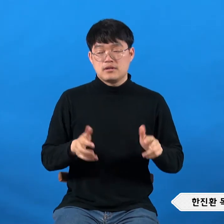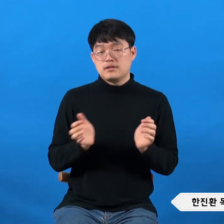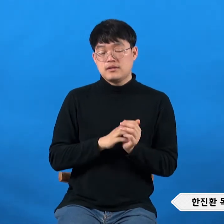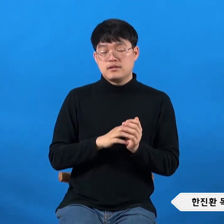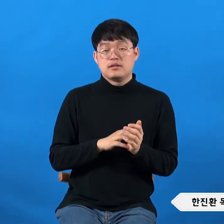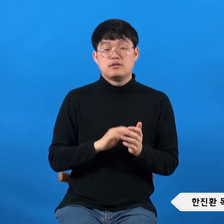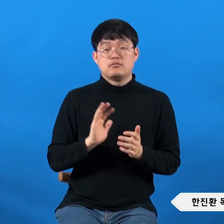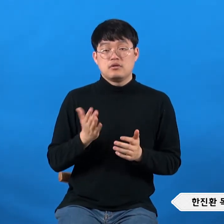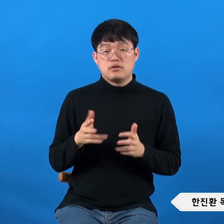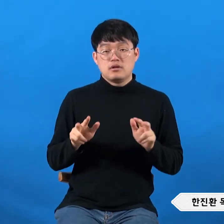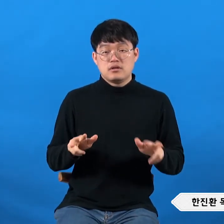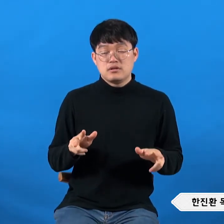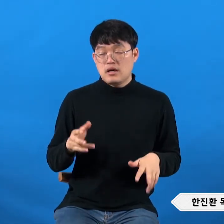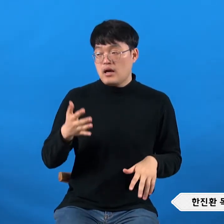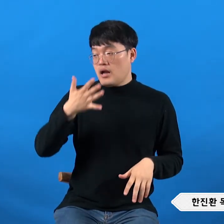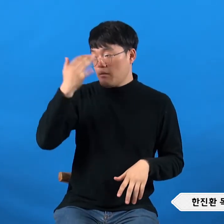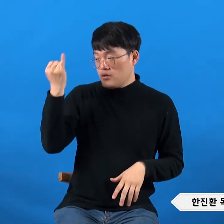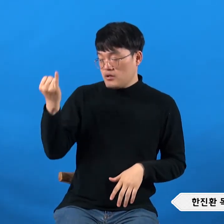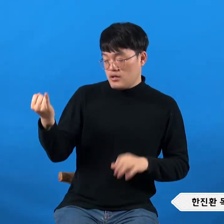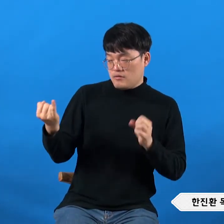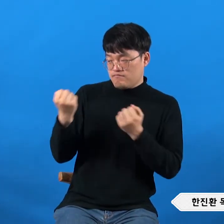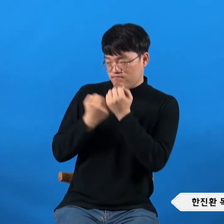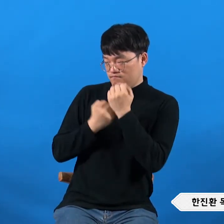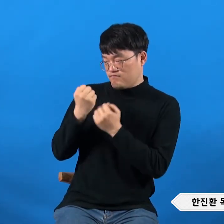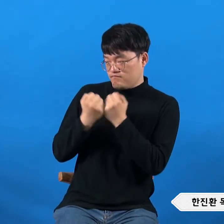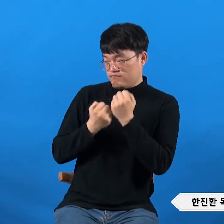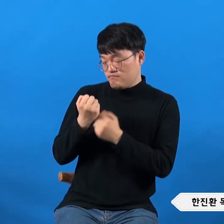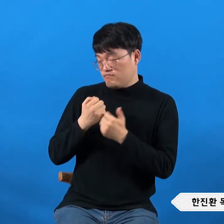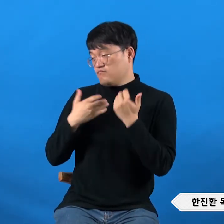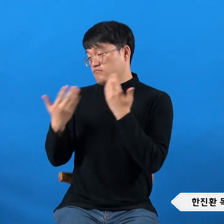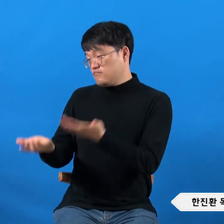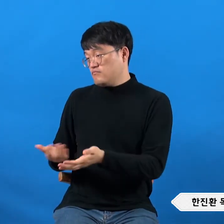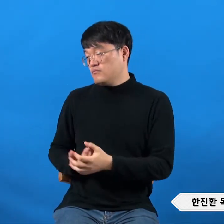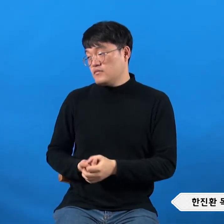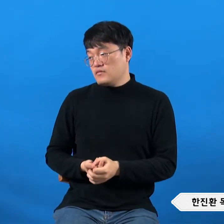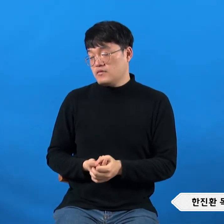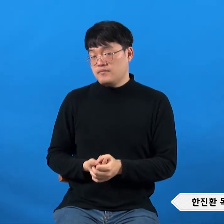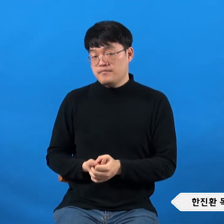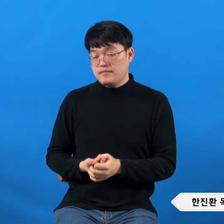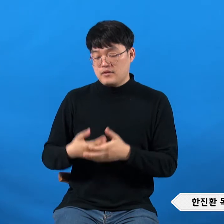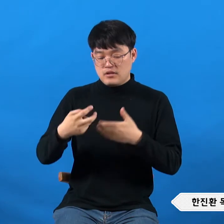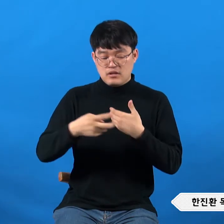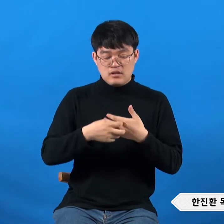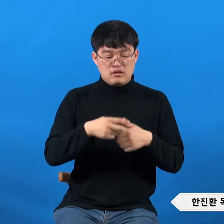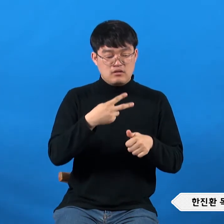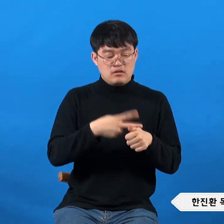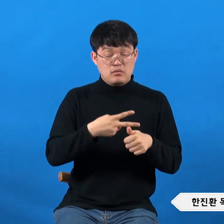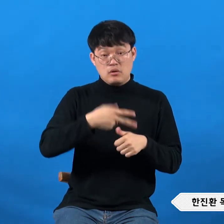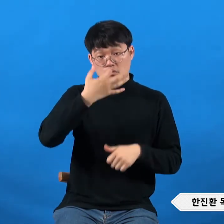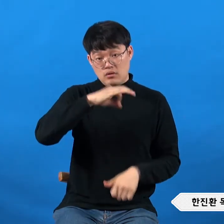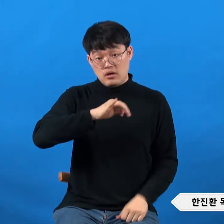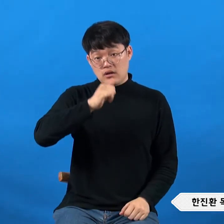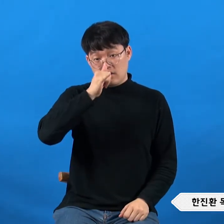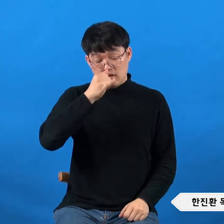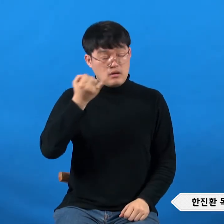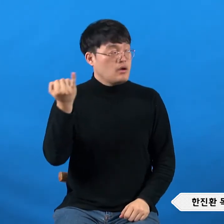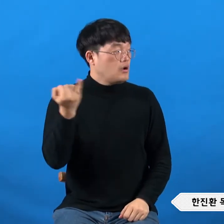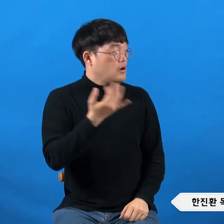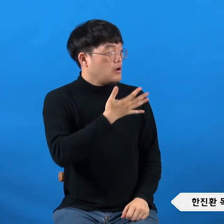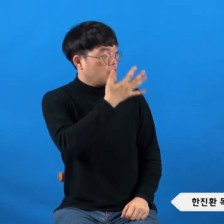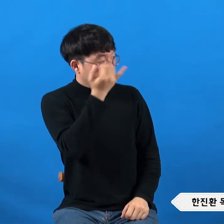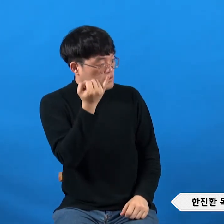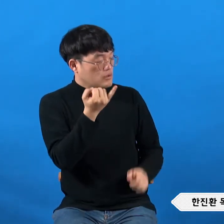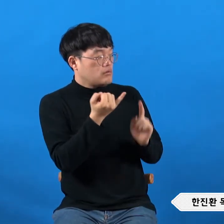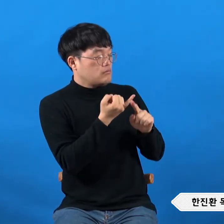그리고는 이만하면 됐겠다 싶어서 할머니에게 자초지종을 다 얘기를 했습니다. 의사의 처방이 효과가 있었던지